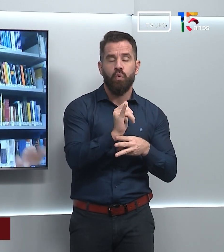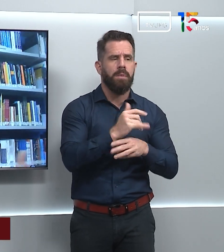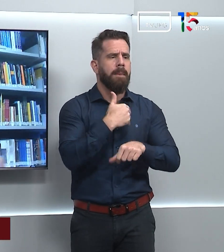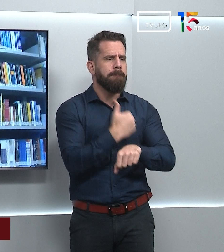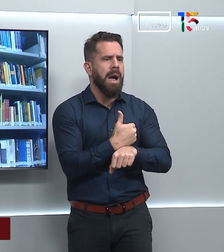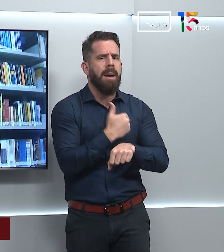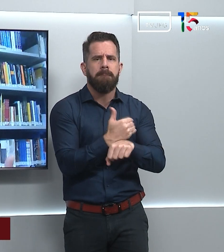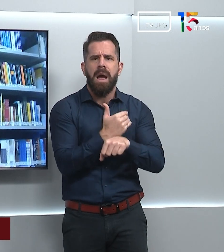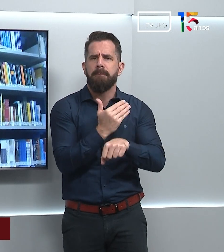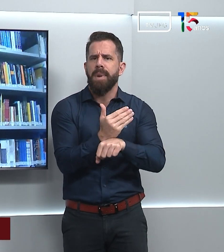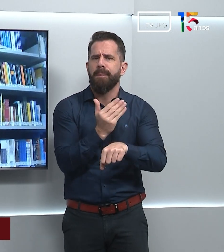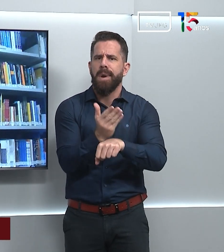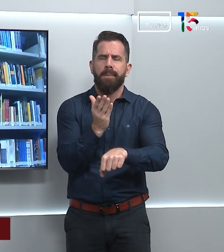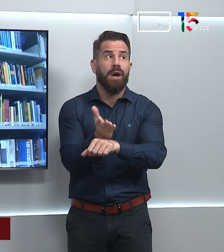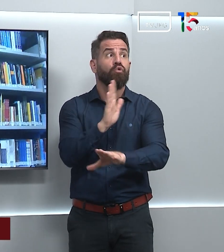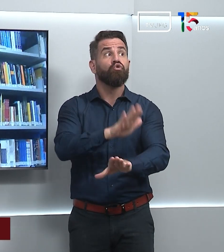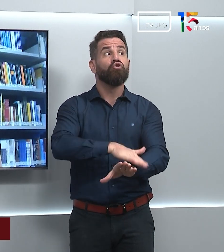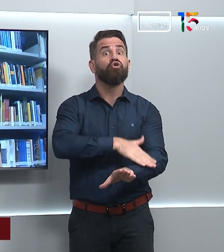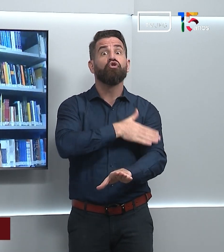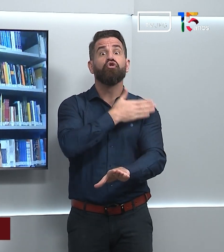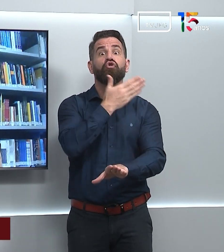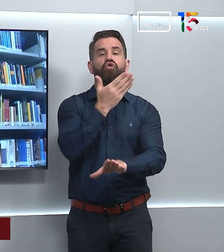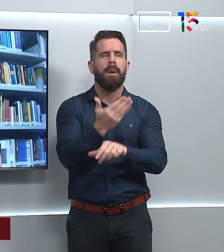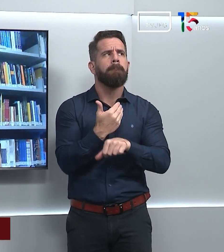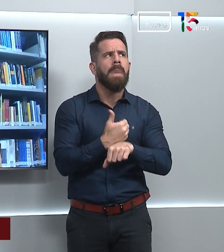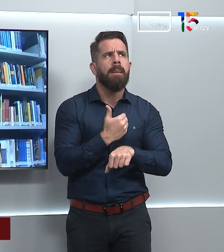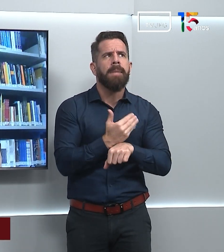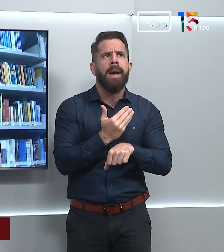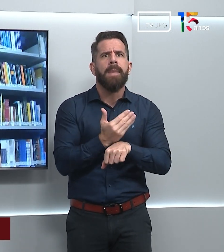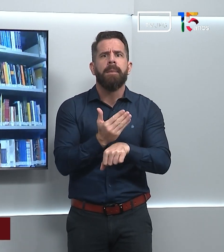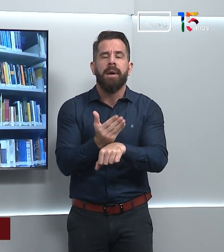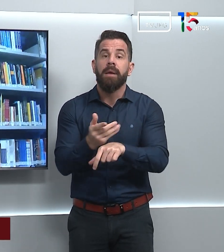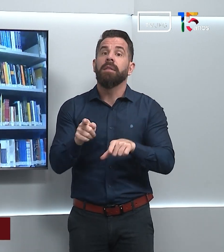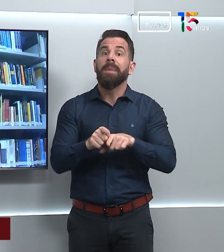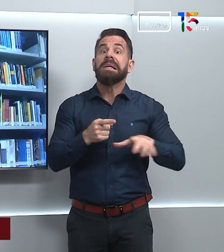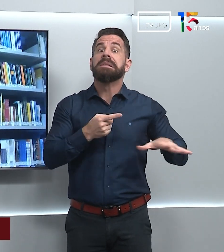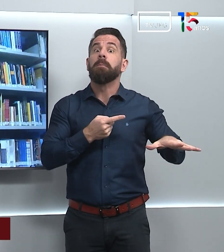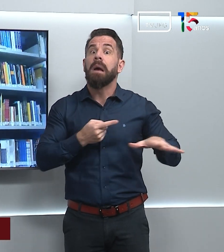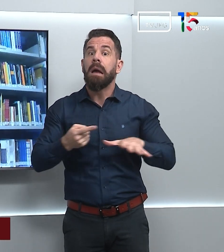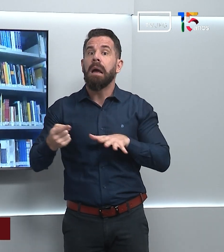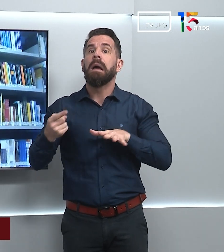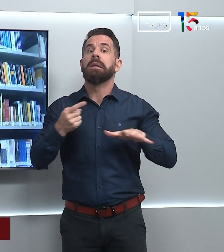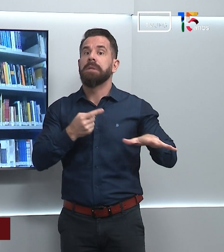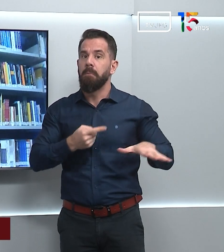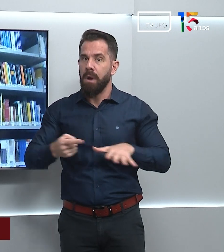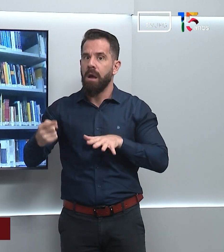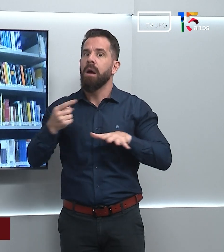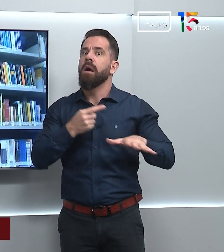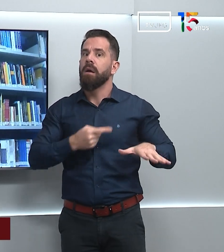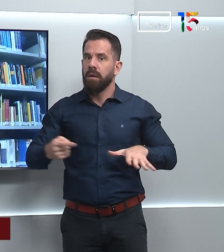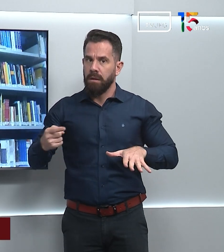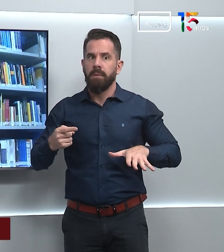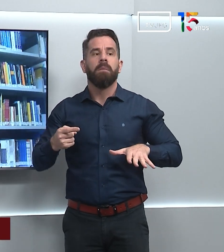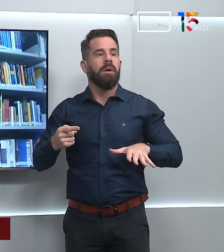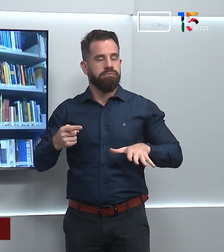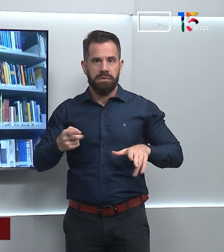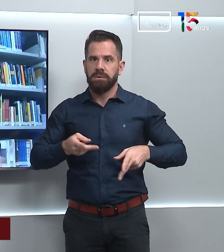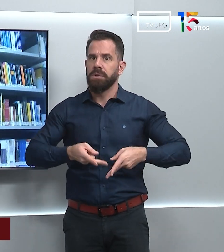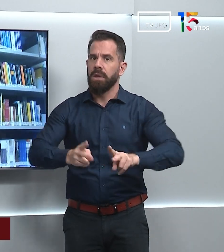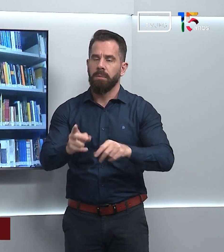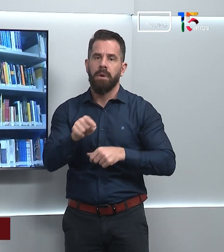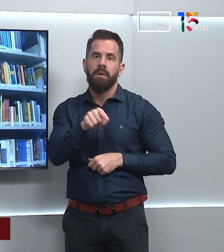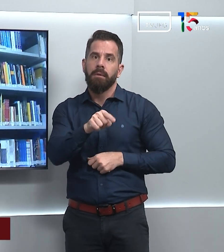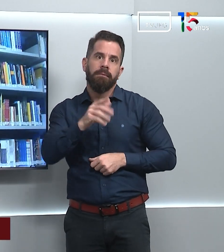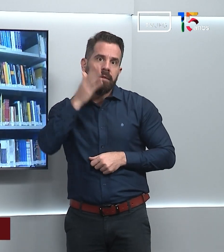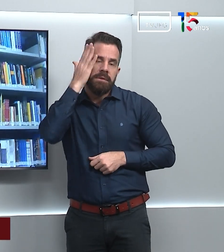muitas vezes, né, ao dia, ao longo da semana. Então, a gente tem reforçado a importância, né, de considerar que as crianças e adolescentes estão presentes